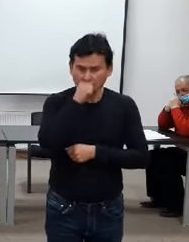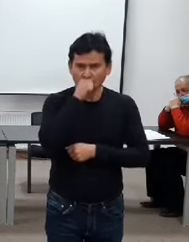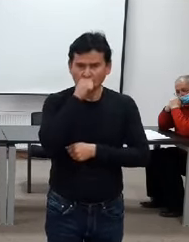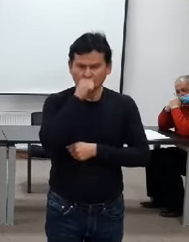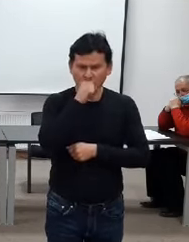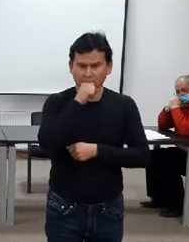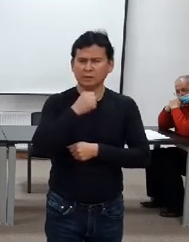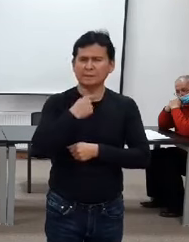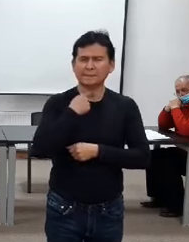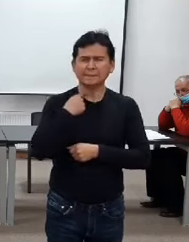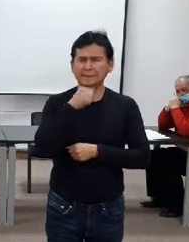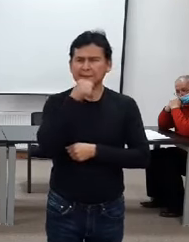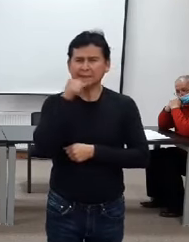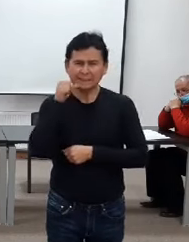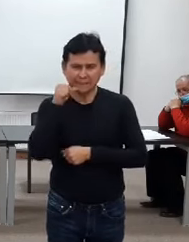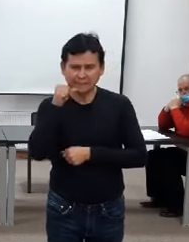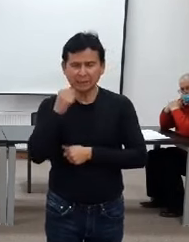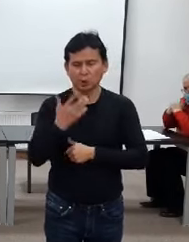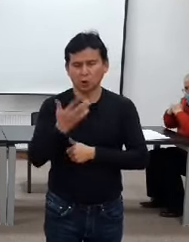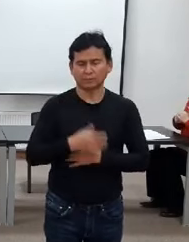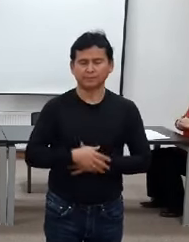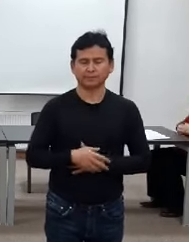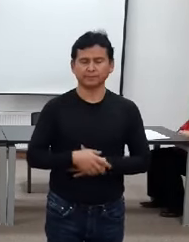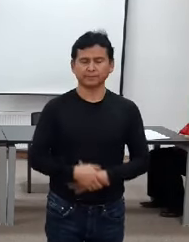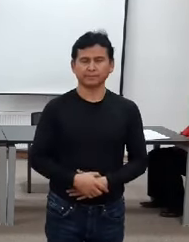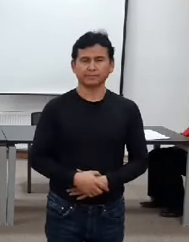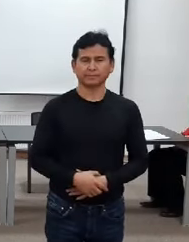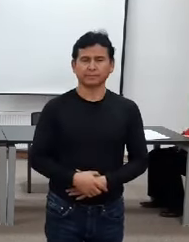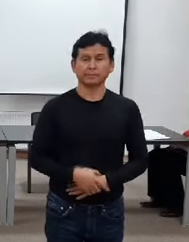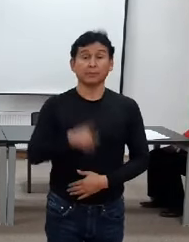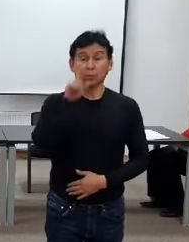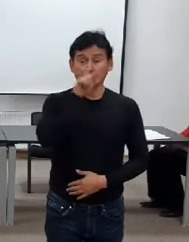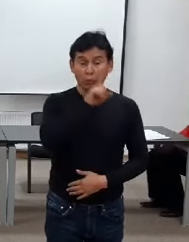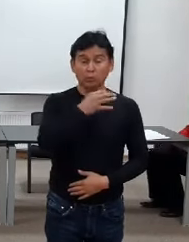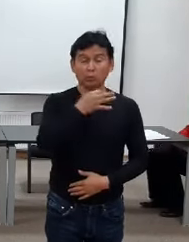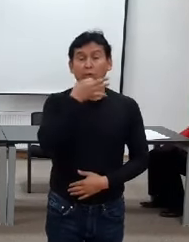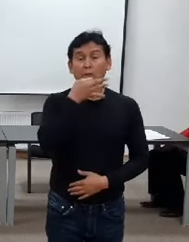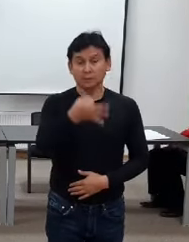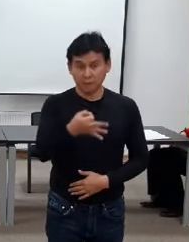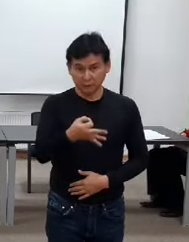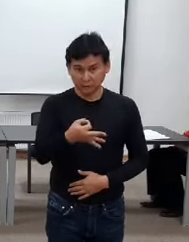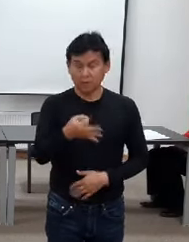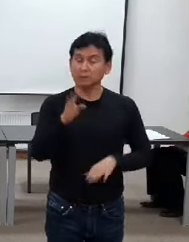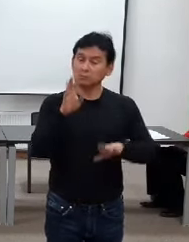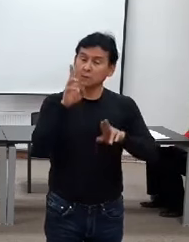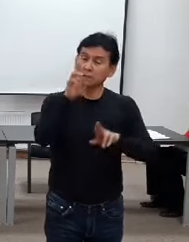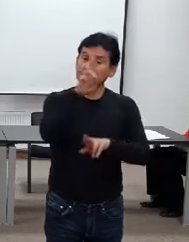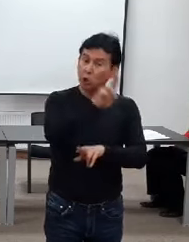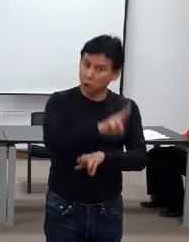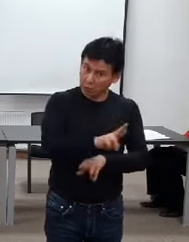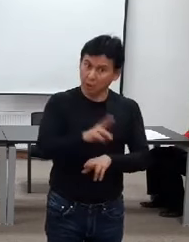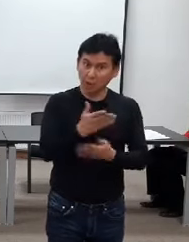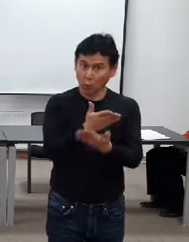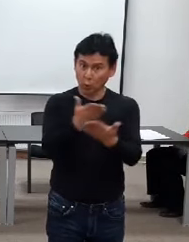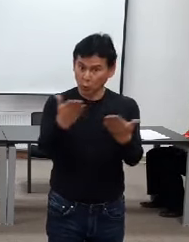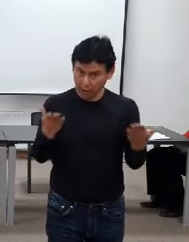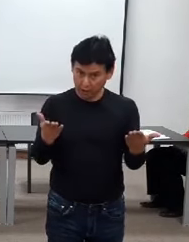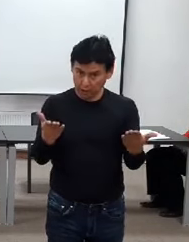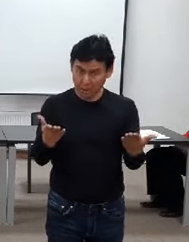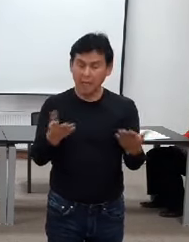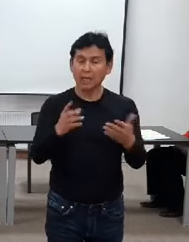muy característica del COVID-19. Finalmente, quiero recordar las medidas preventivas para toda la comunidad: